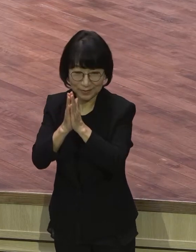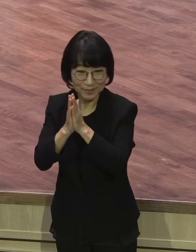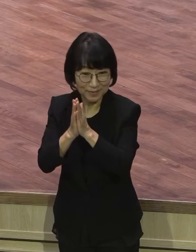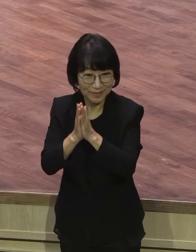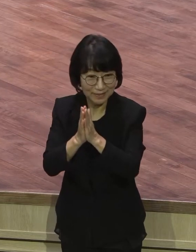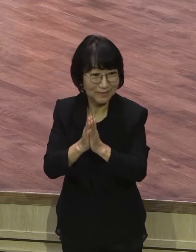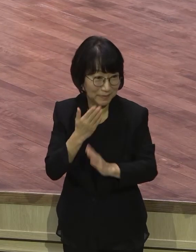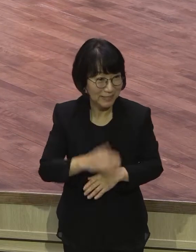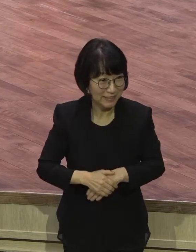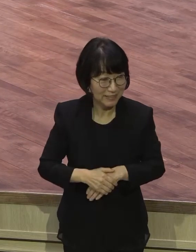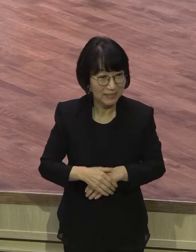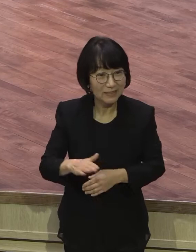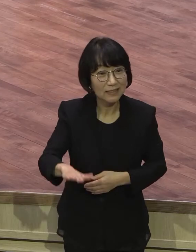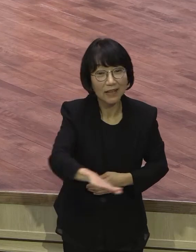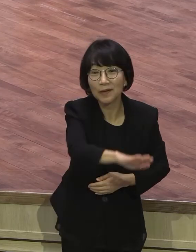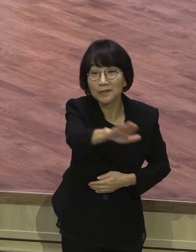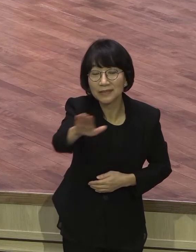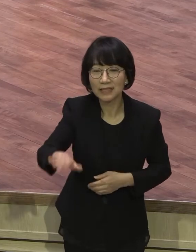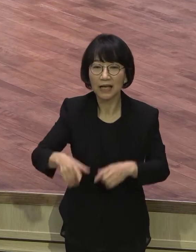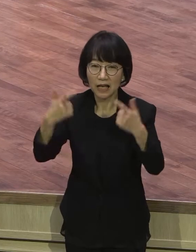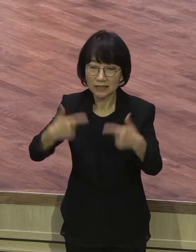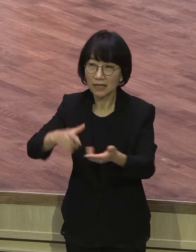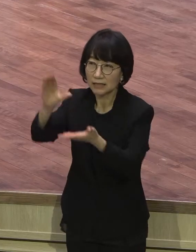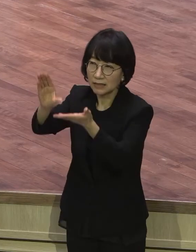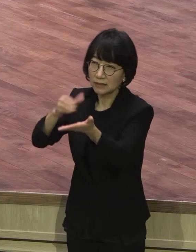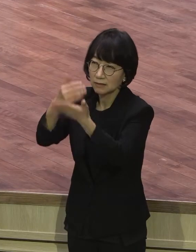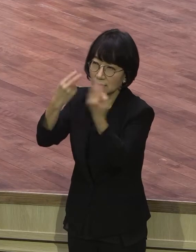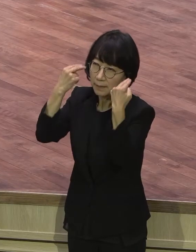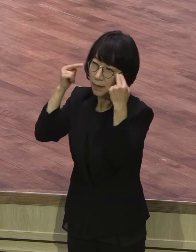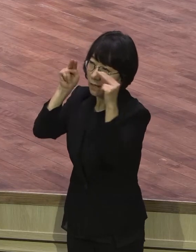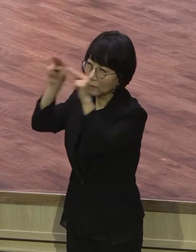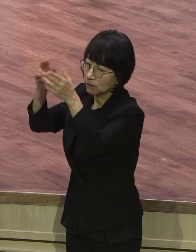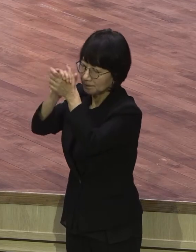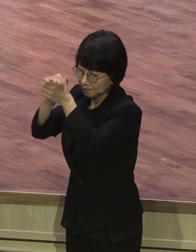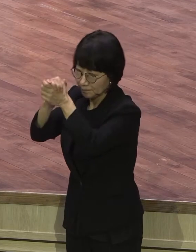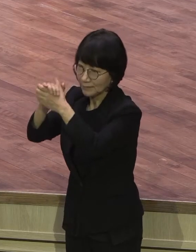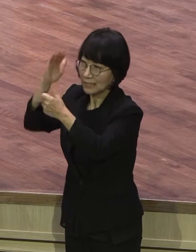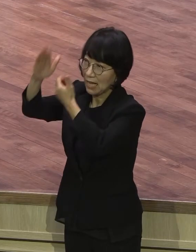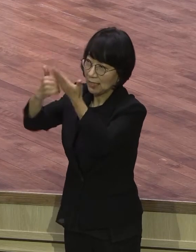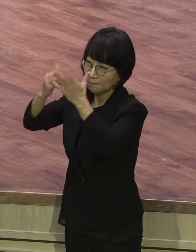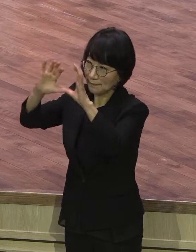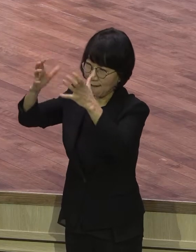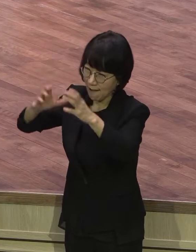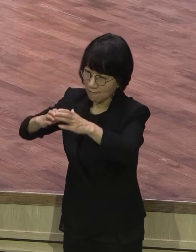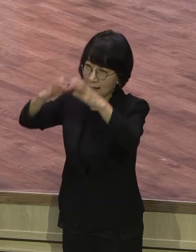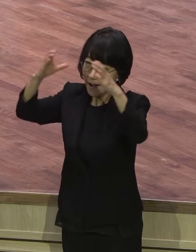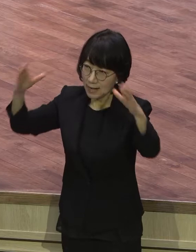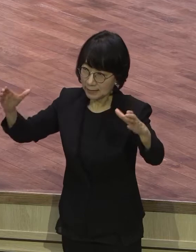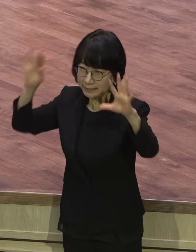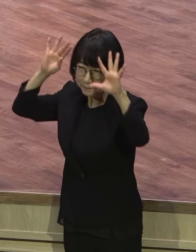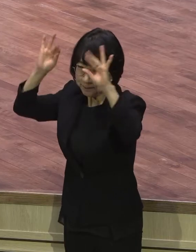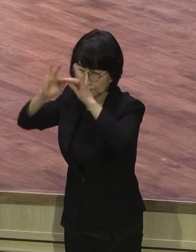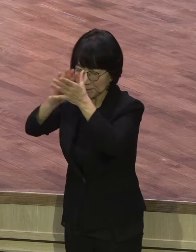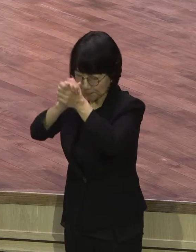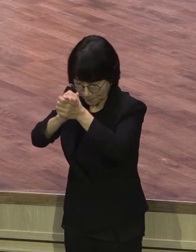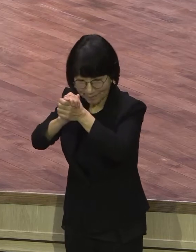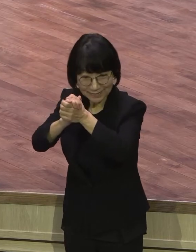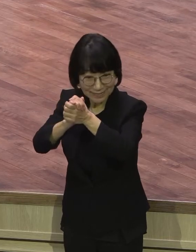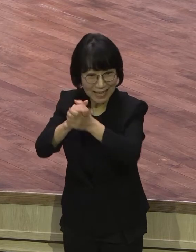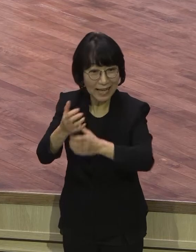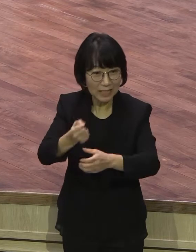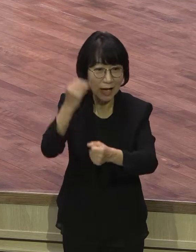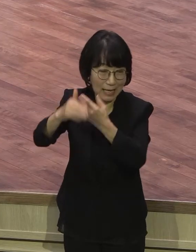영계 모든 성도들, 그리스도 중심의 기도, 하나님 나라 확장에 초점 맞춘 기도 통해서 하나님께